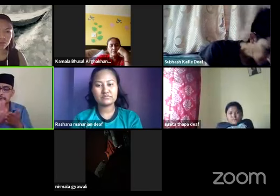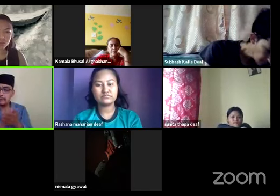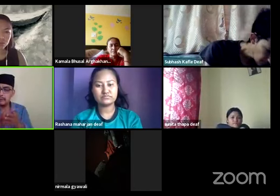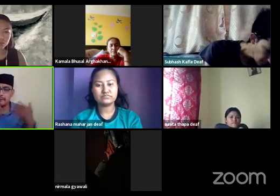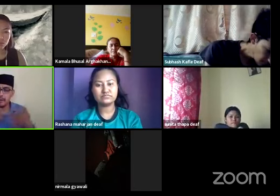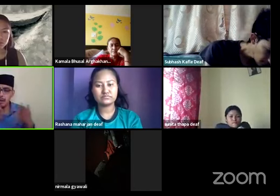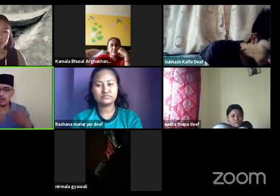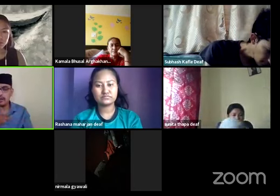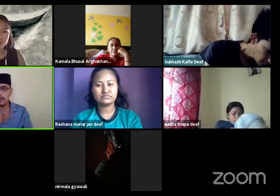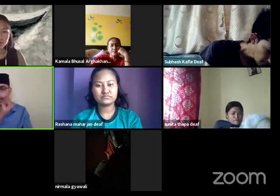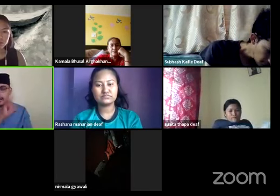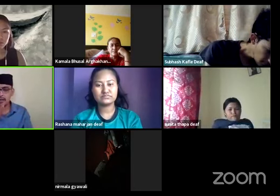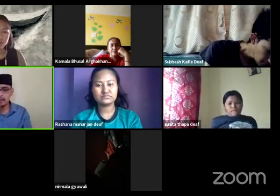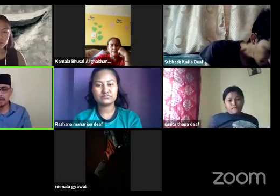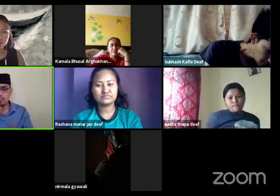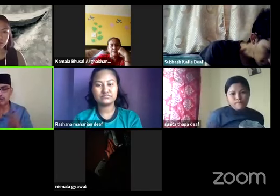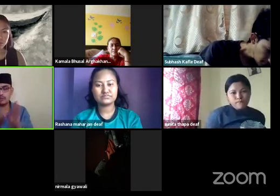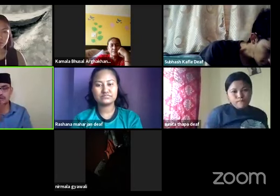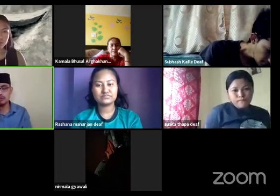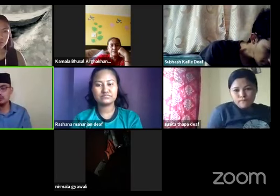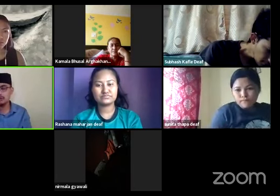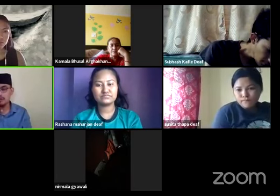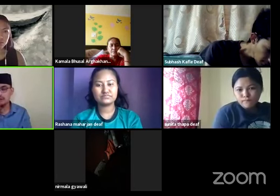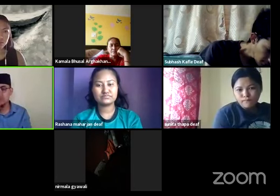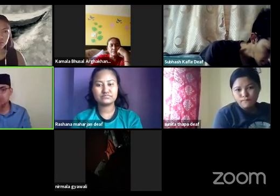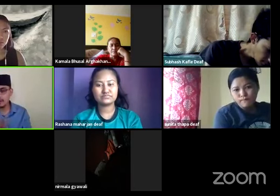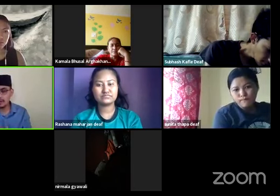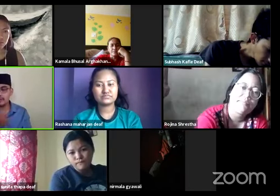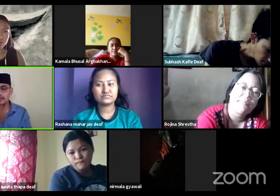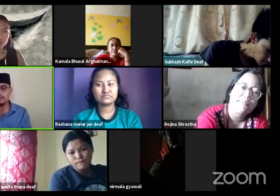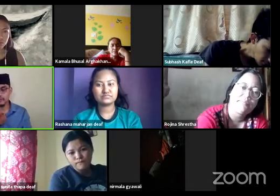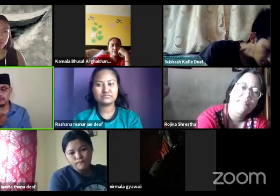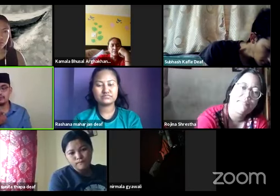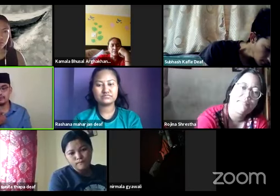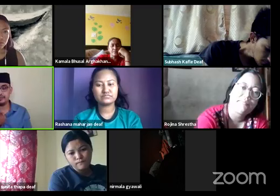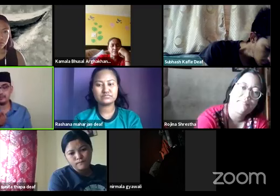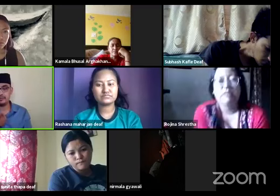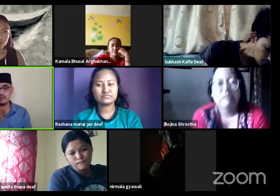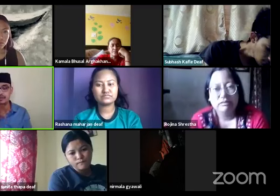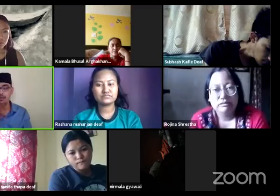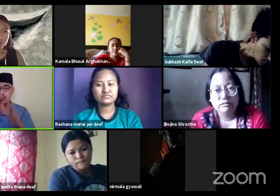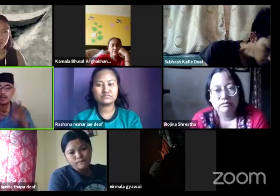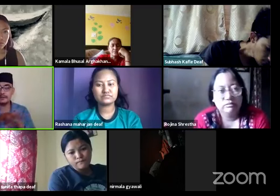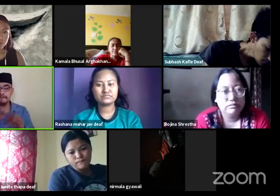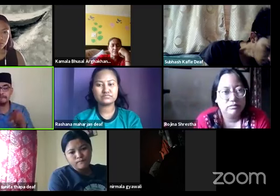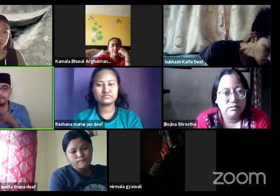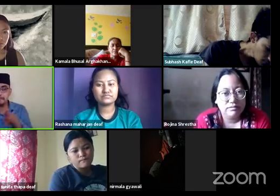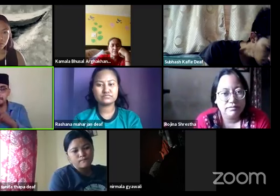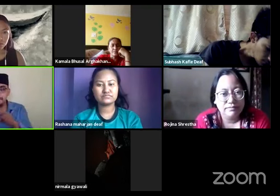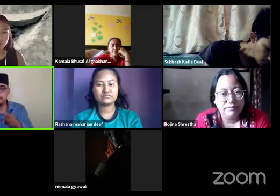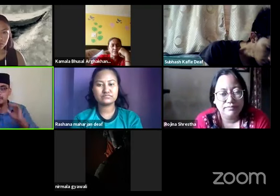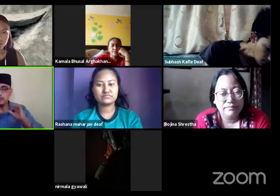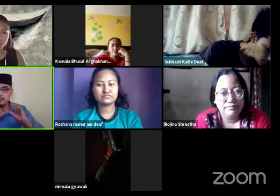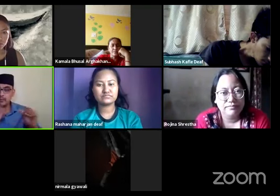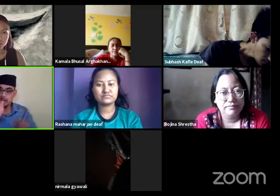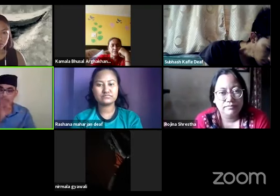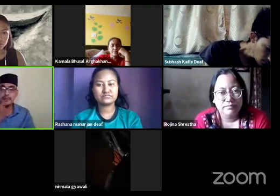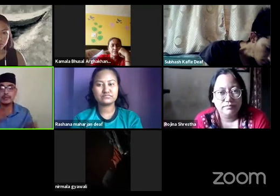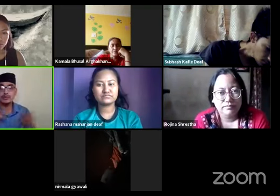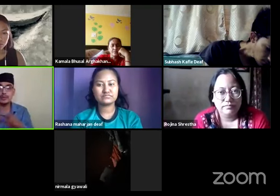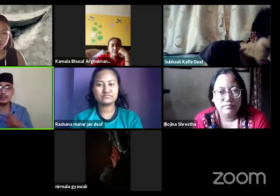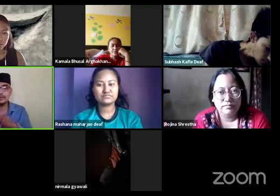त उठ्नै सकेको छैन किन उठ्न सकेको छैन भन्दाखेरि चाहिँ यो कुरालाई चाहिँ कतिको मान्छेले गहनताको रूपमा लिएको छ भन्ने कुरा